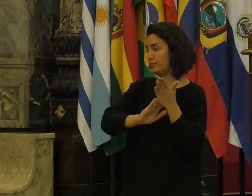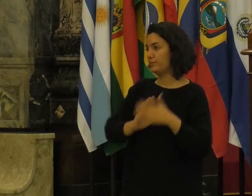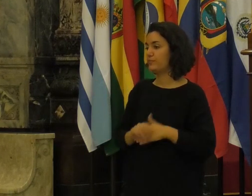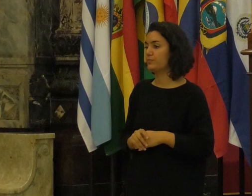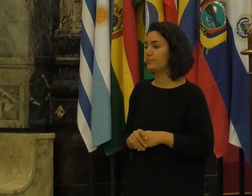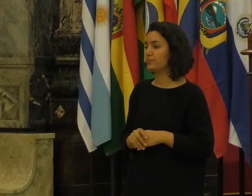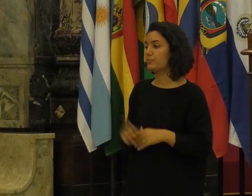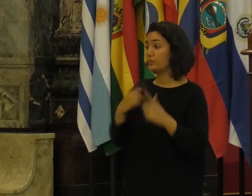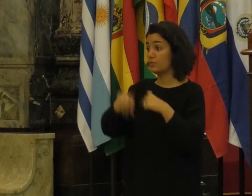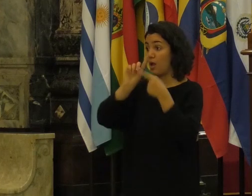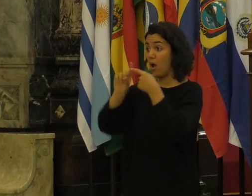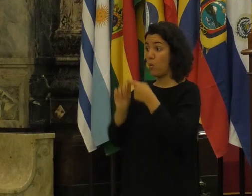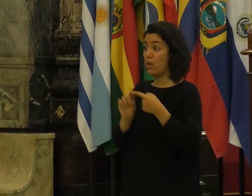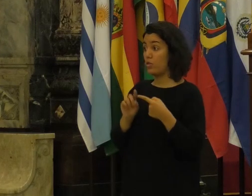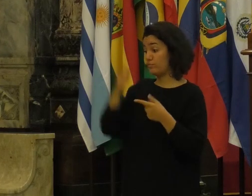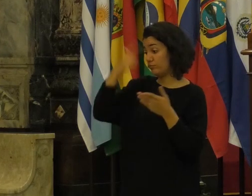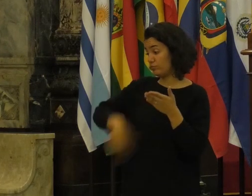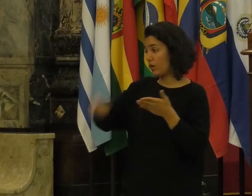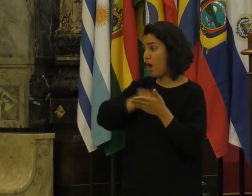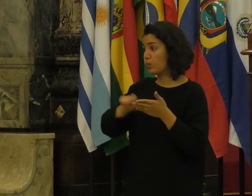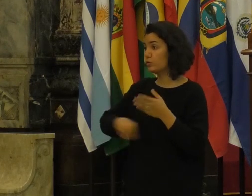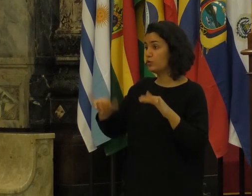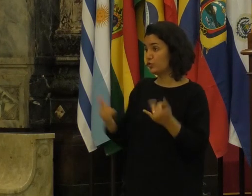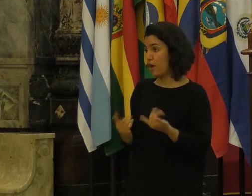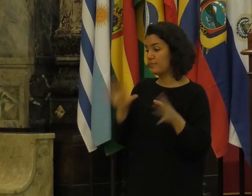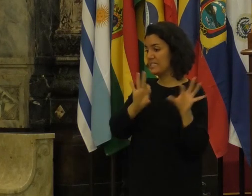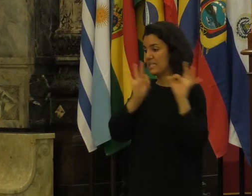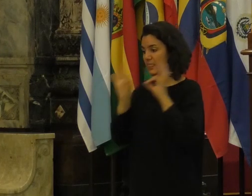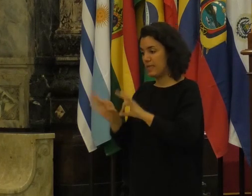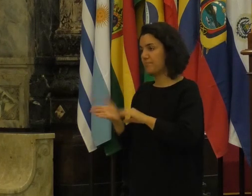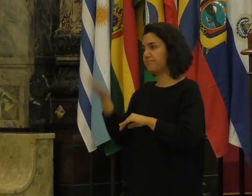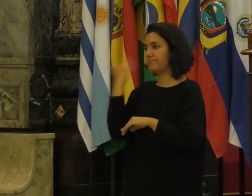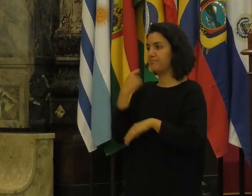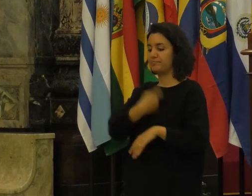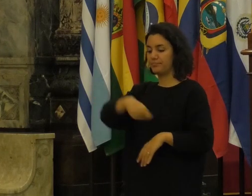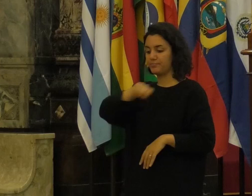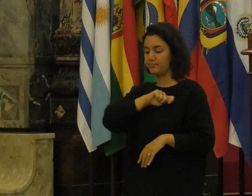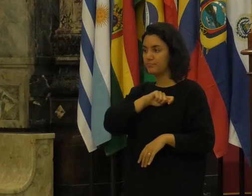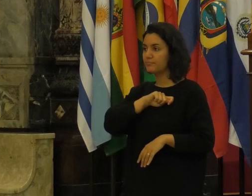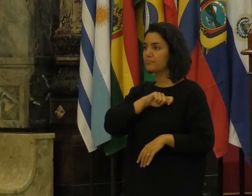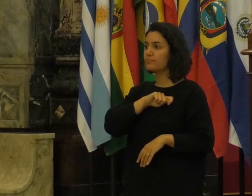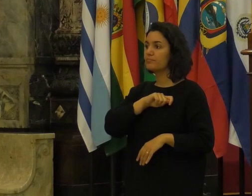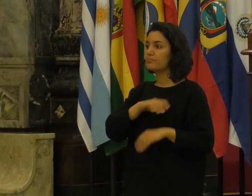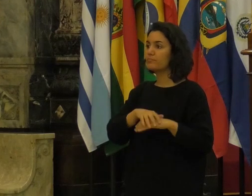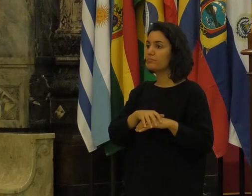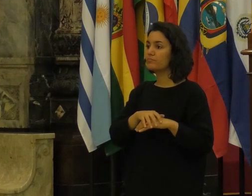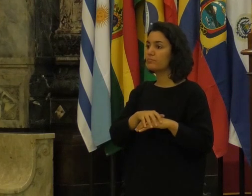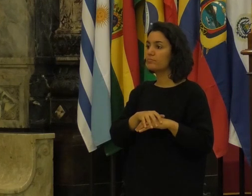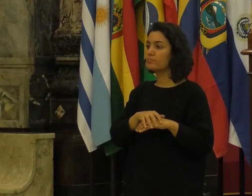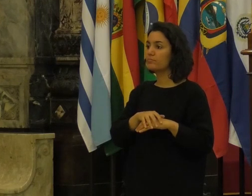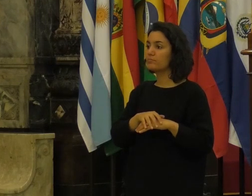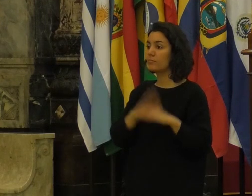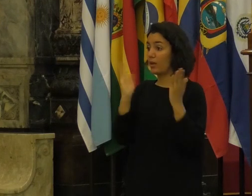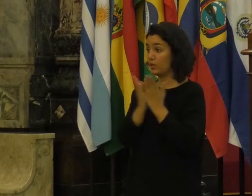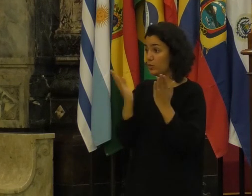De acuerdo a un autor que ya cité, en este caso con un trabajo, Gallegos, un estudioso de